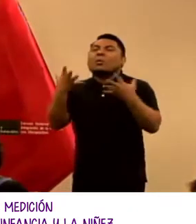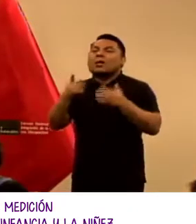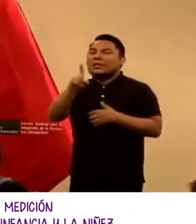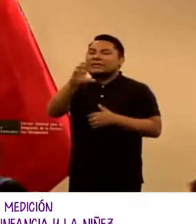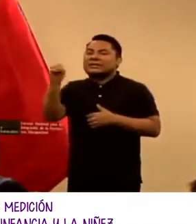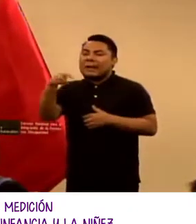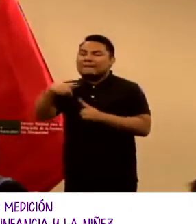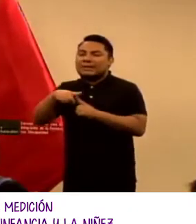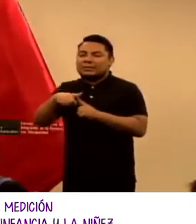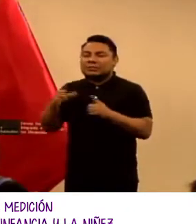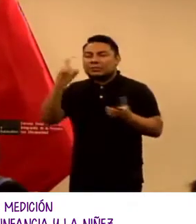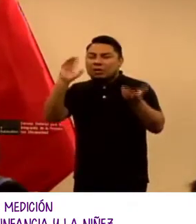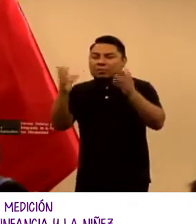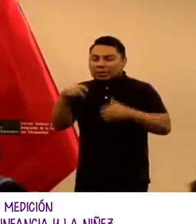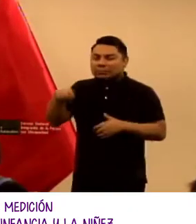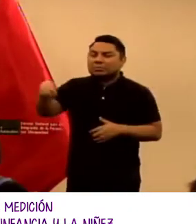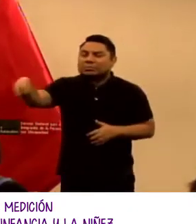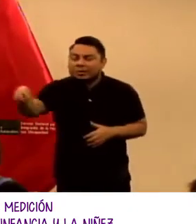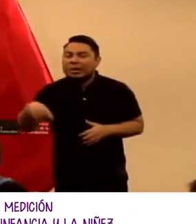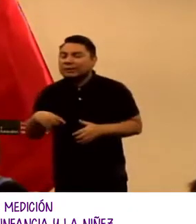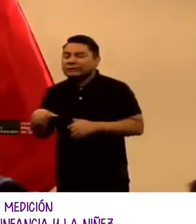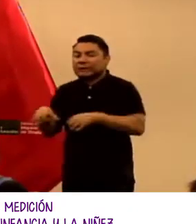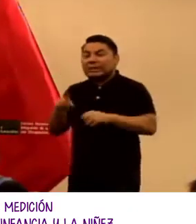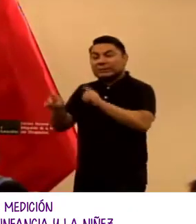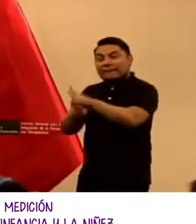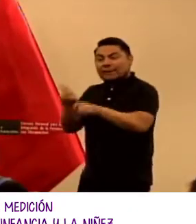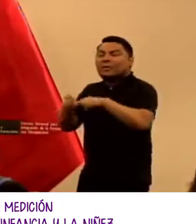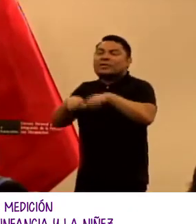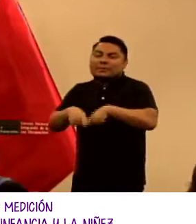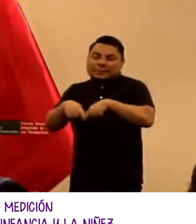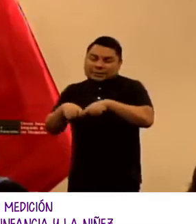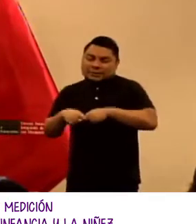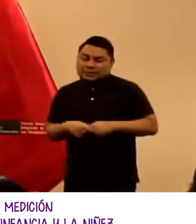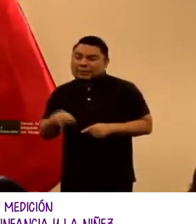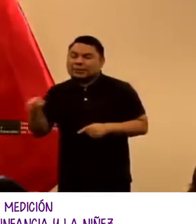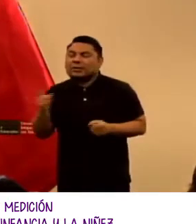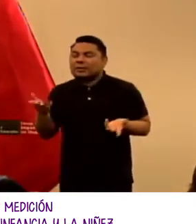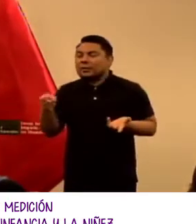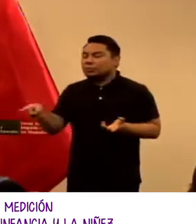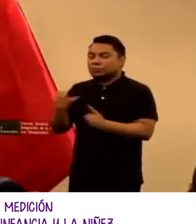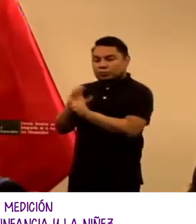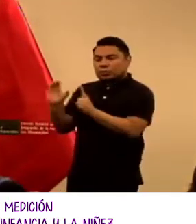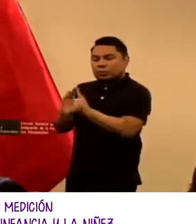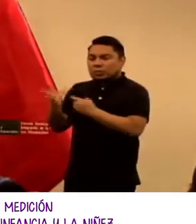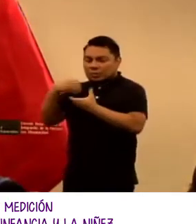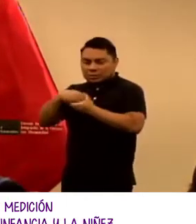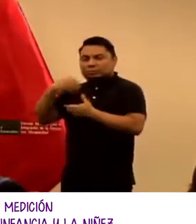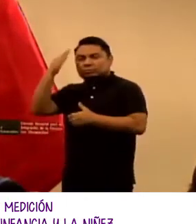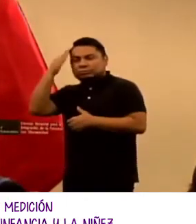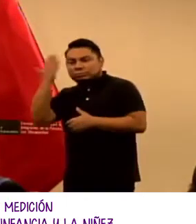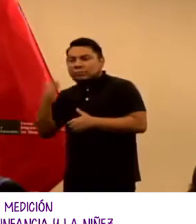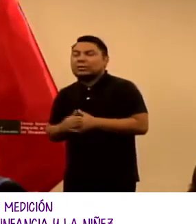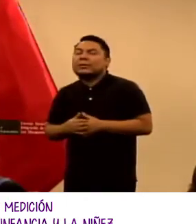100 metros. Entonces se le hace una pregunta, que eso depende de los contextos culturales.